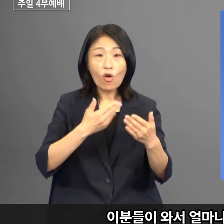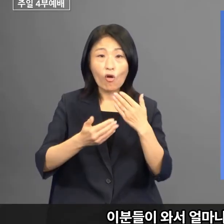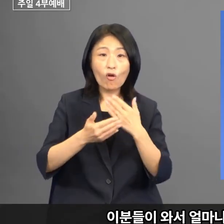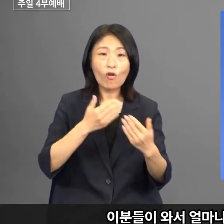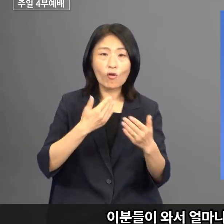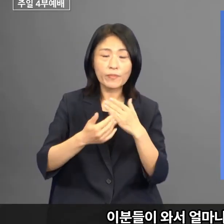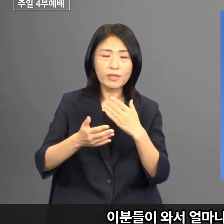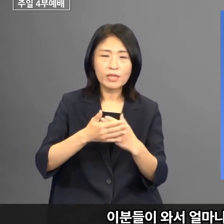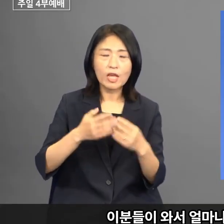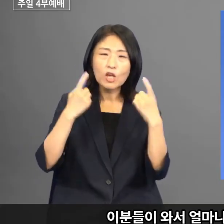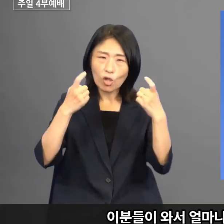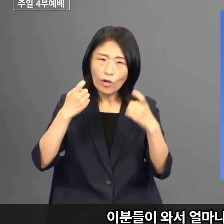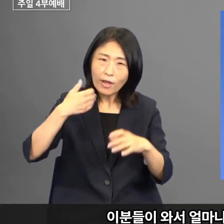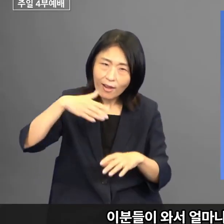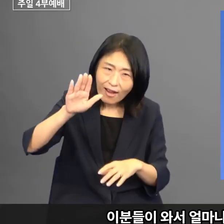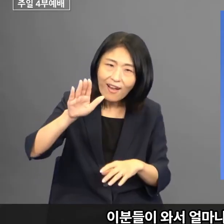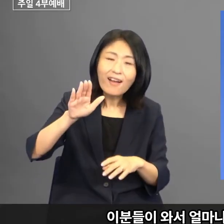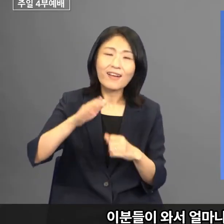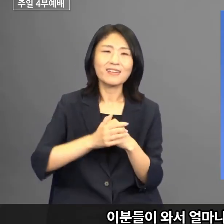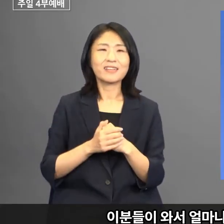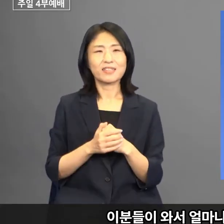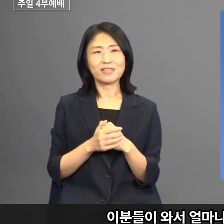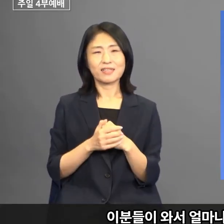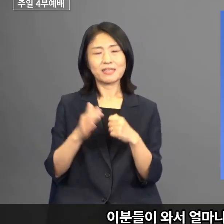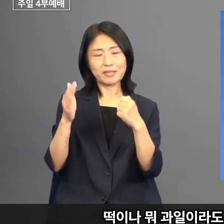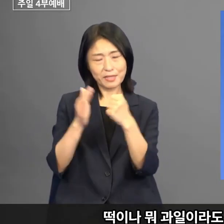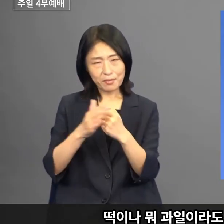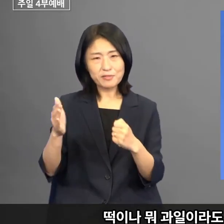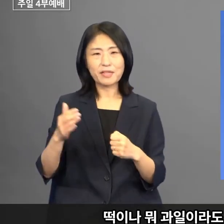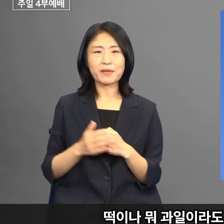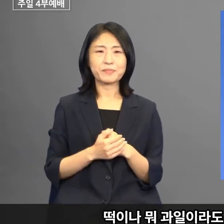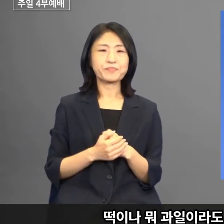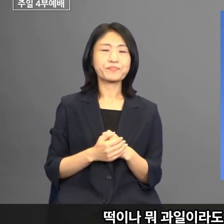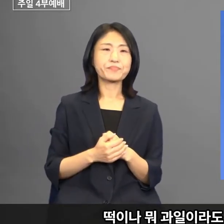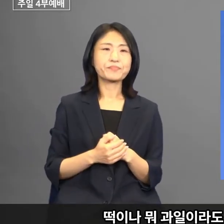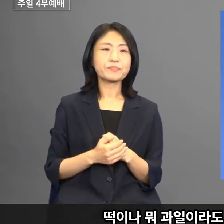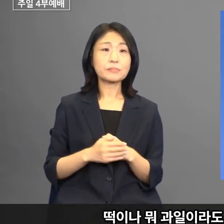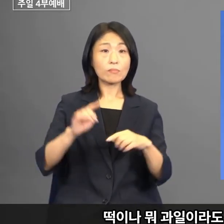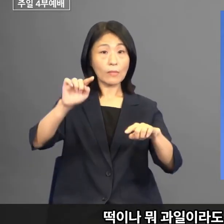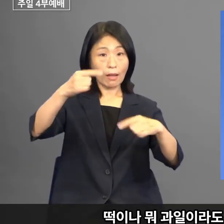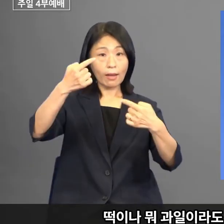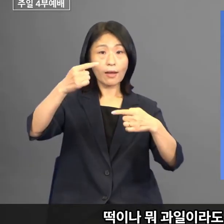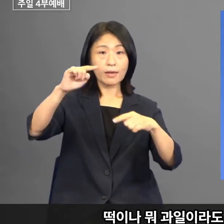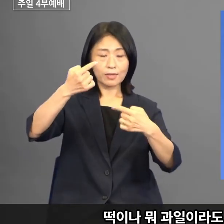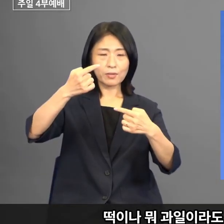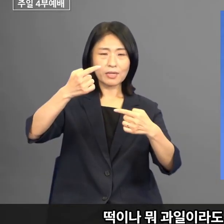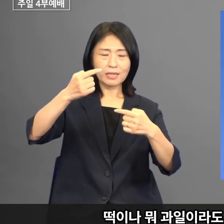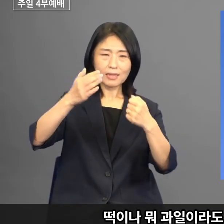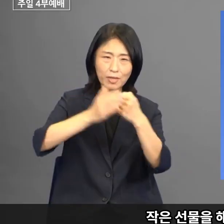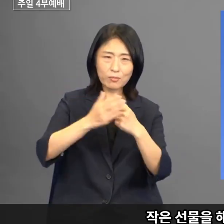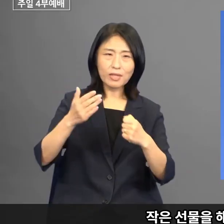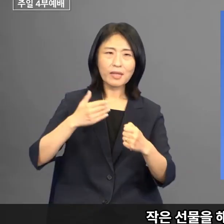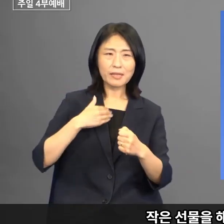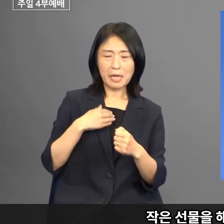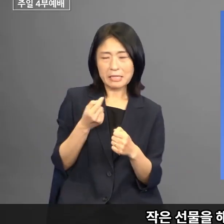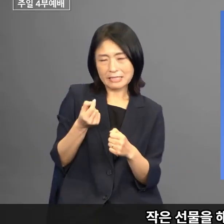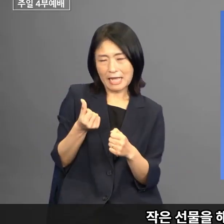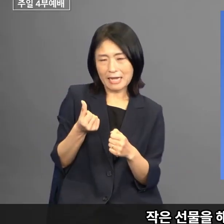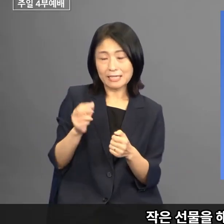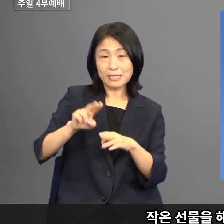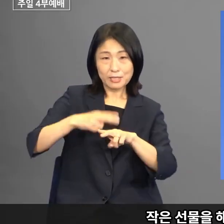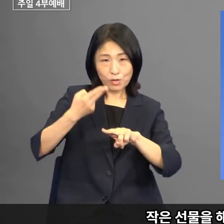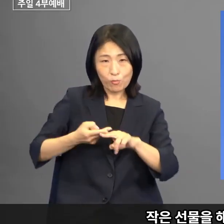이분들이 와서 얼마나 외로우실까. 명절이니까 떡이나 과일이라도 좀 드셨으면 좋겠다 해서 작은 선물을